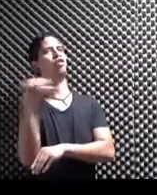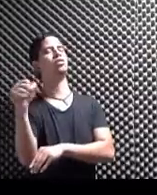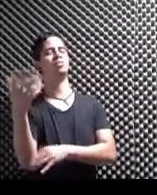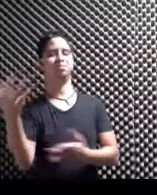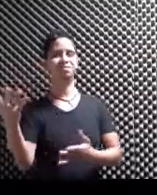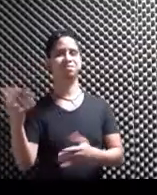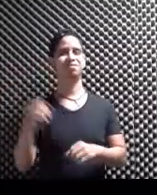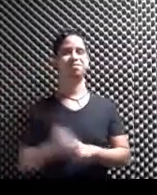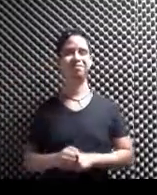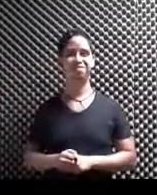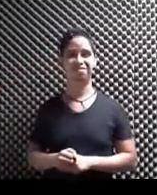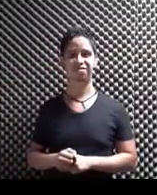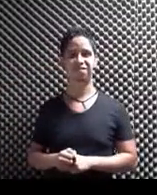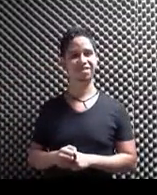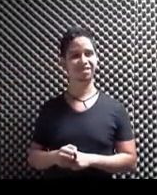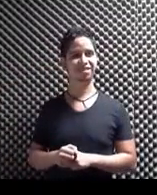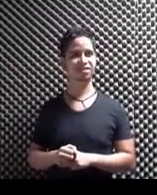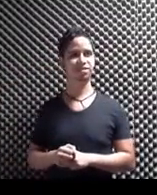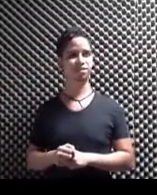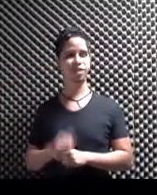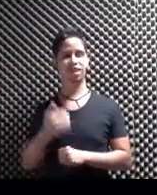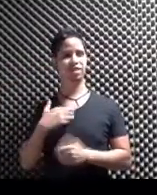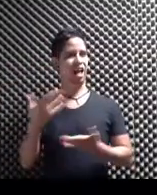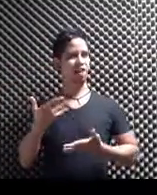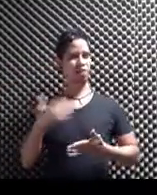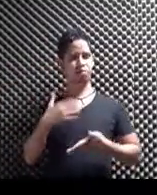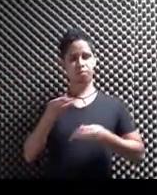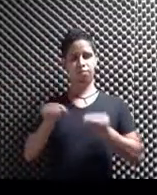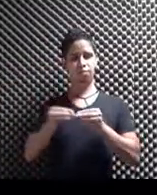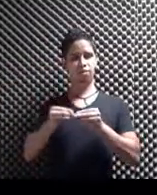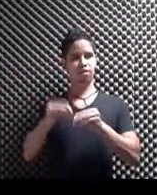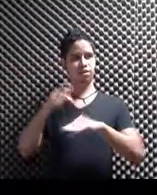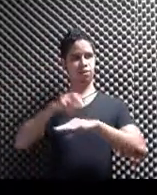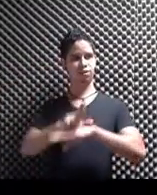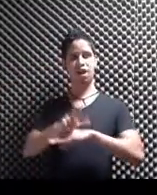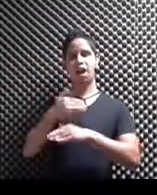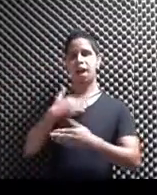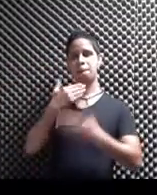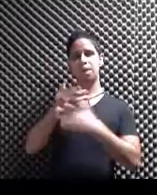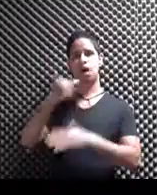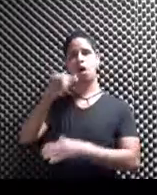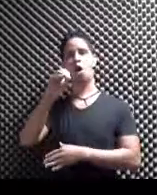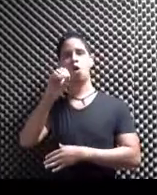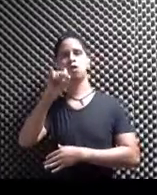guiando! Algo así Algo así Qué poca vergüenza Májoselo, májoselo